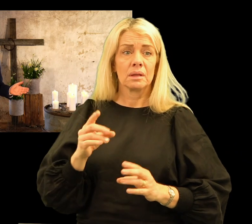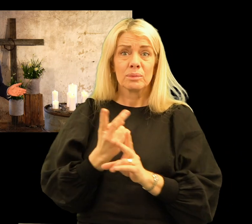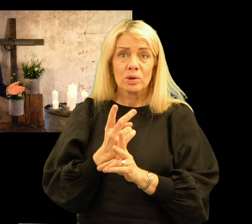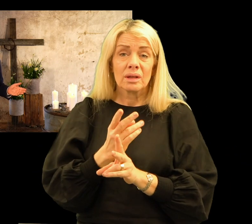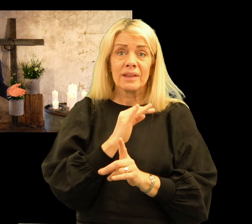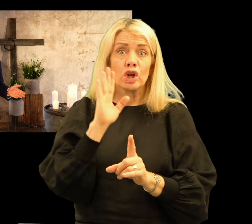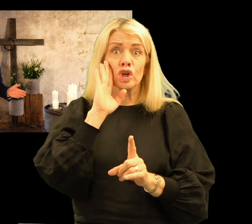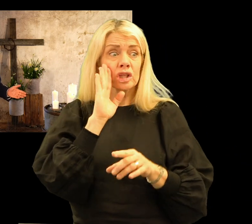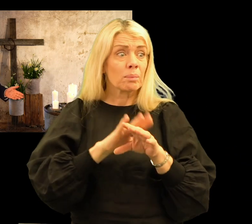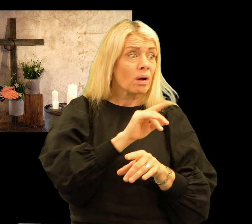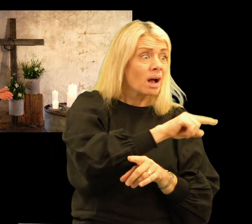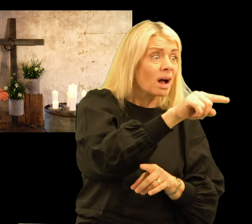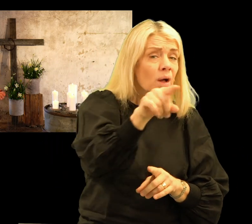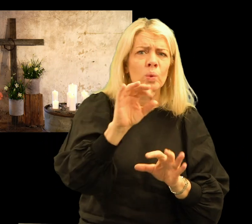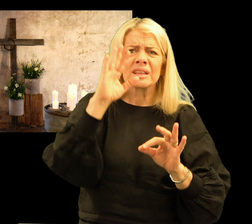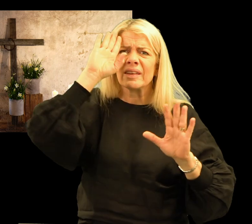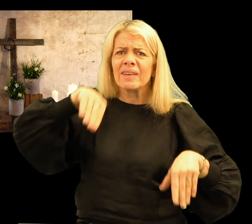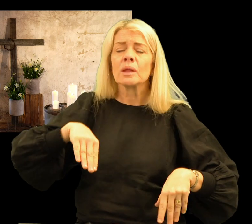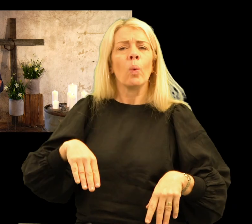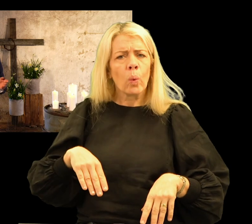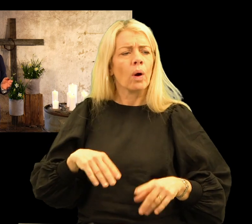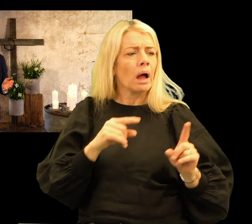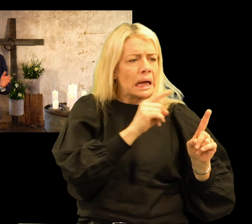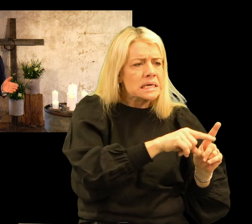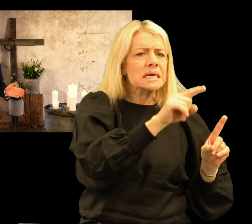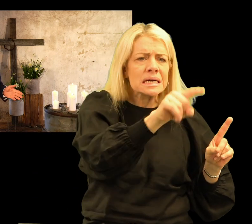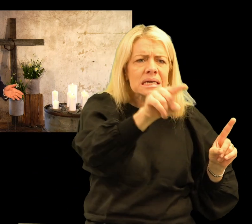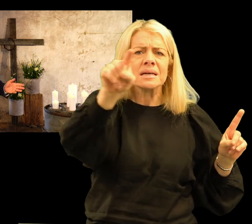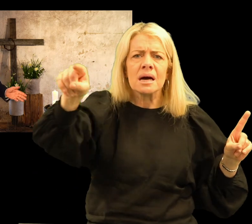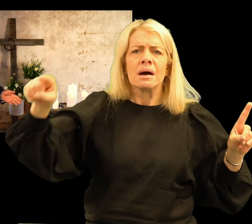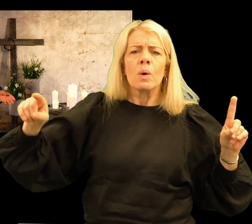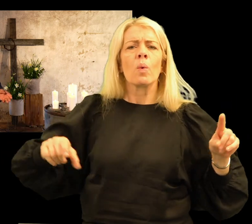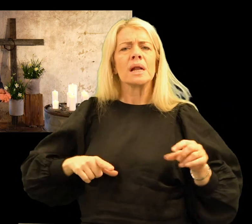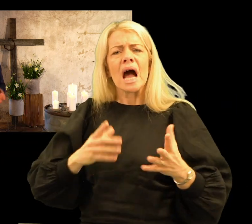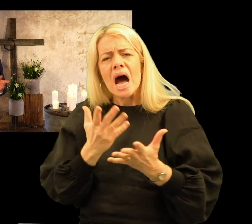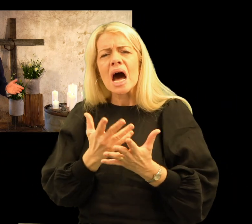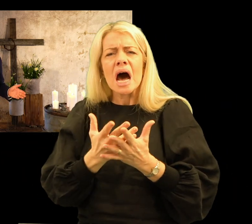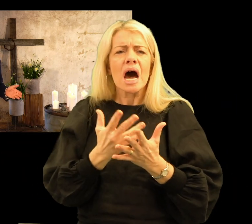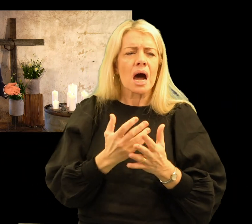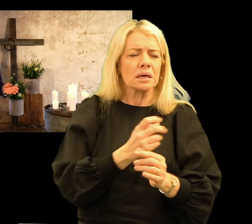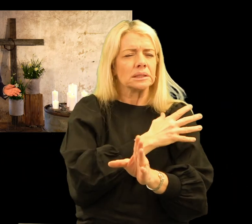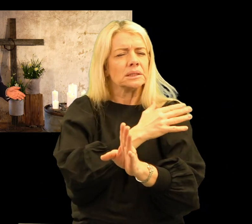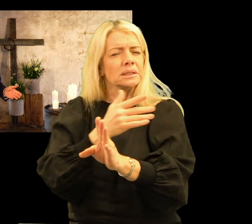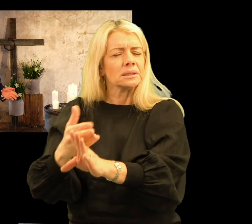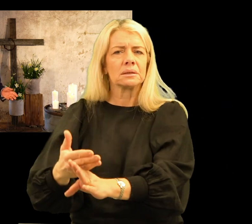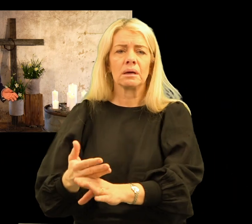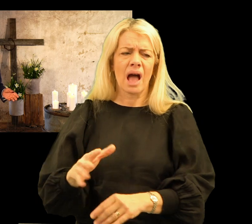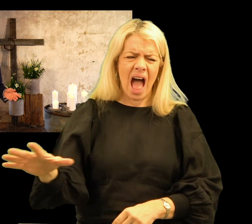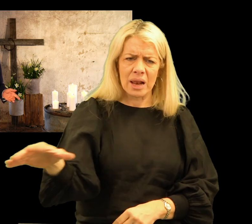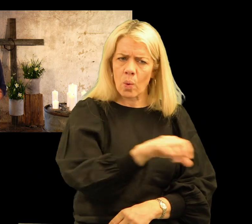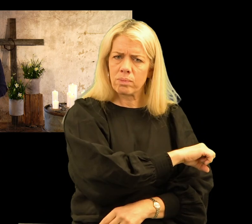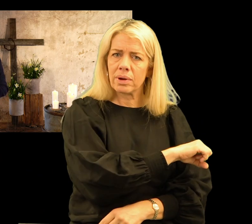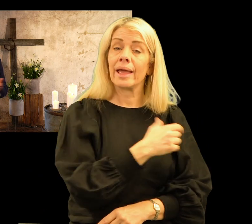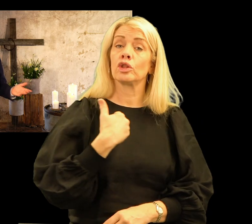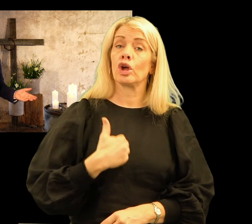Hur ska vi alltså veta vem vi ska lyssna på? Jo, bland alla tänkare och filosofer och andliga giganter som har funnits genom historien,